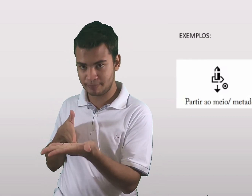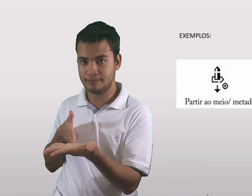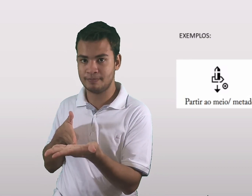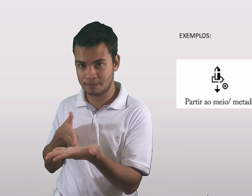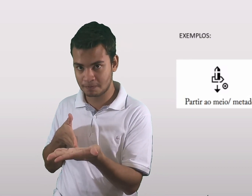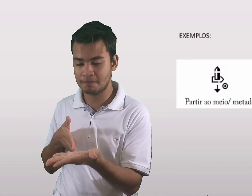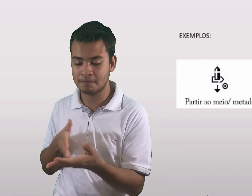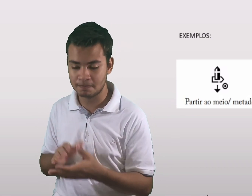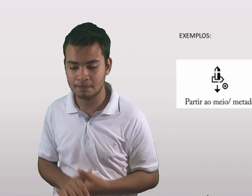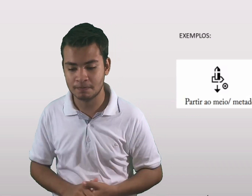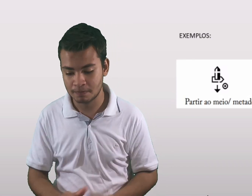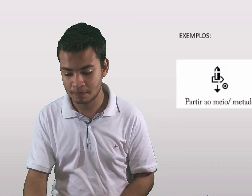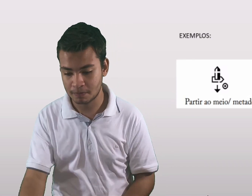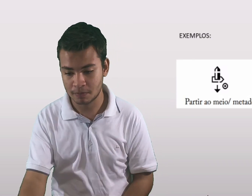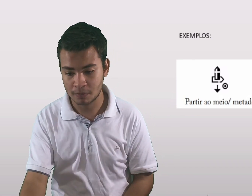escovar.